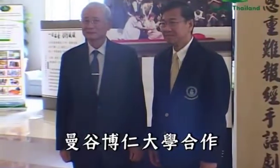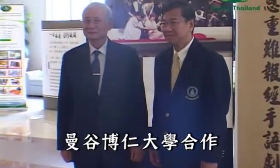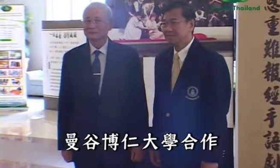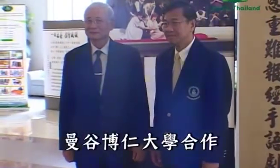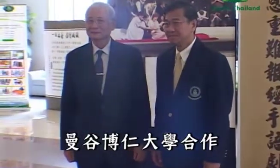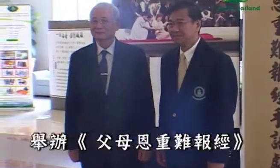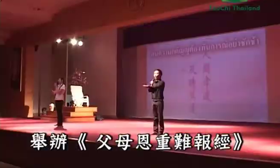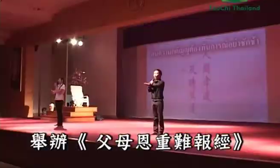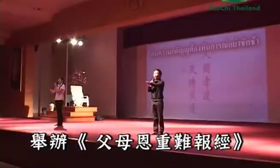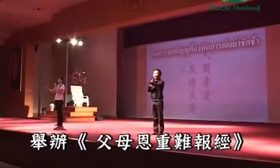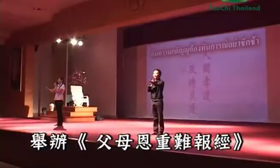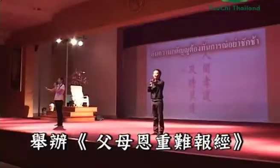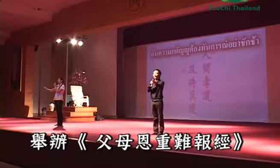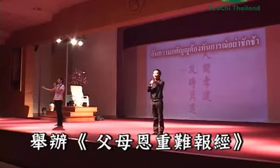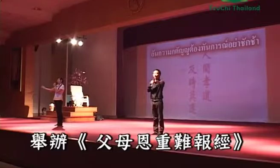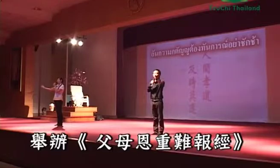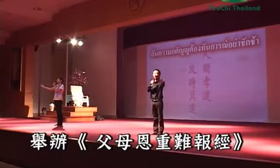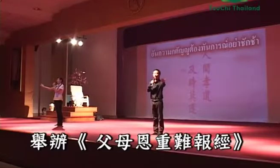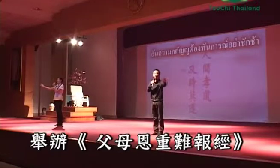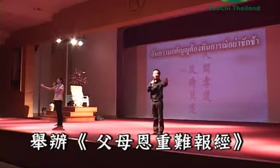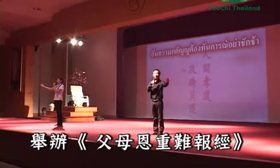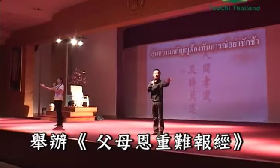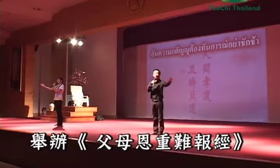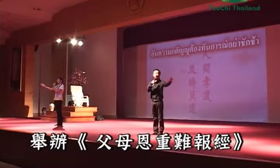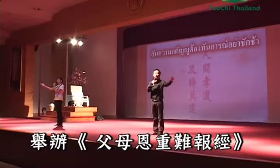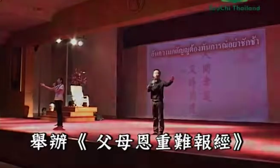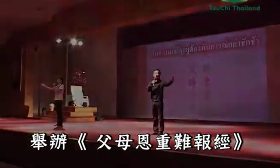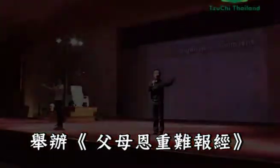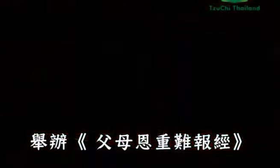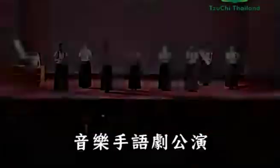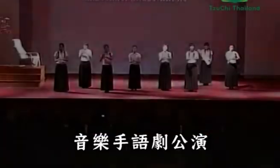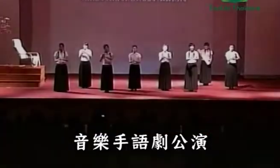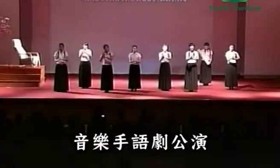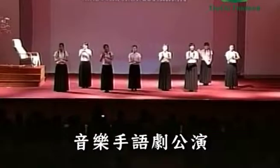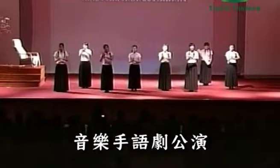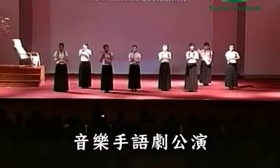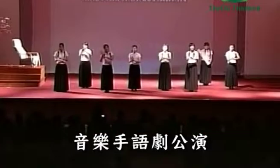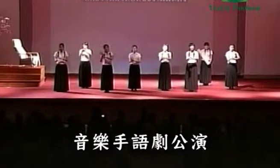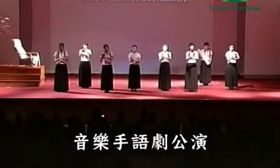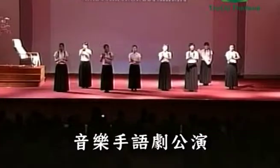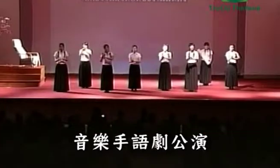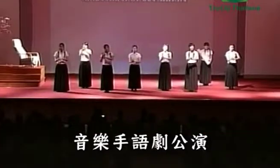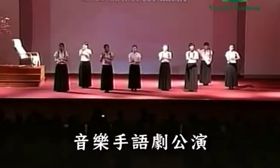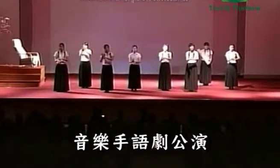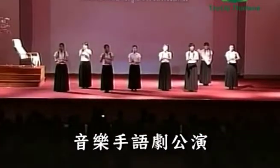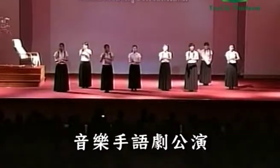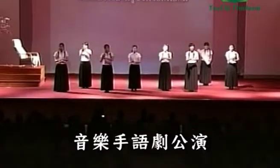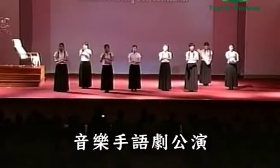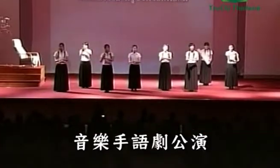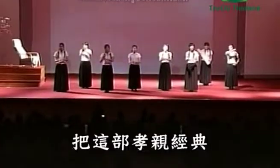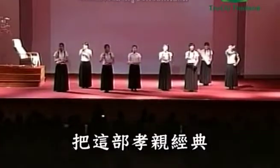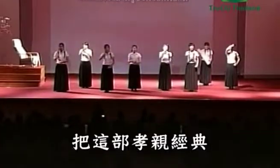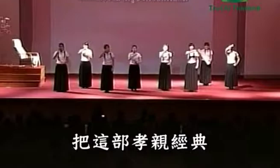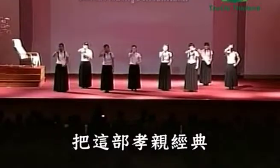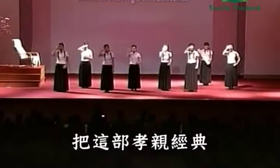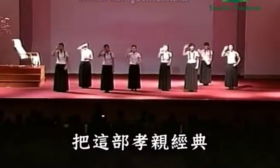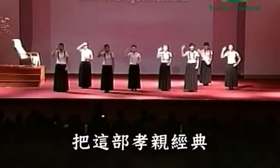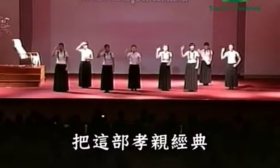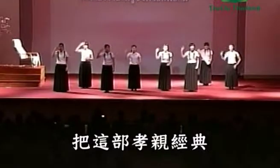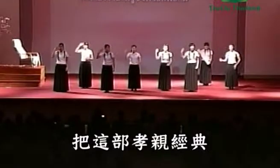ณฑิตจัดการแสดงละครเพลงภาษามือเรื่องกตัญญุตากตวิธิตาสูตรขึ้นเพื่อถ่ายทอดความหมายอันลึ